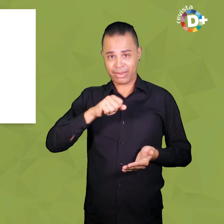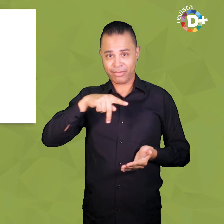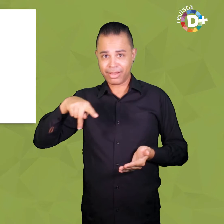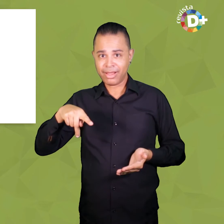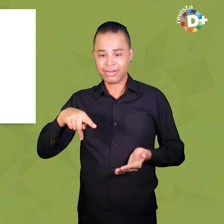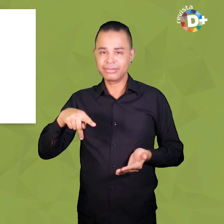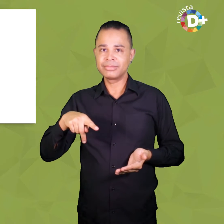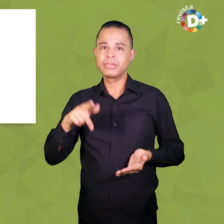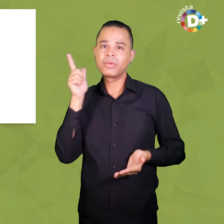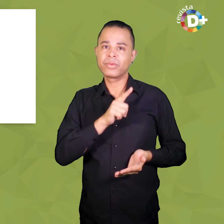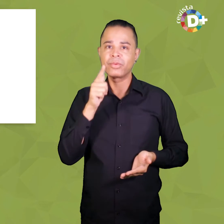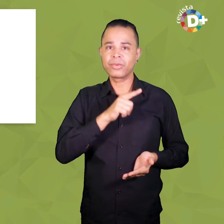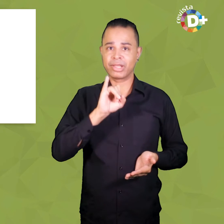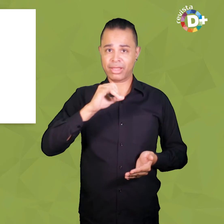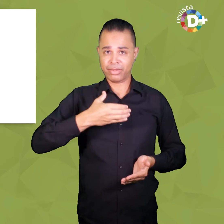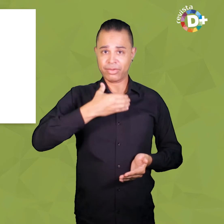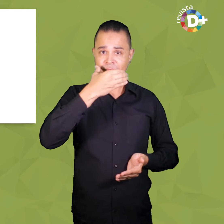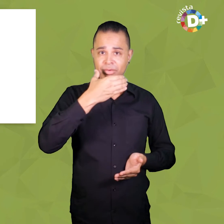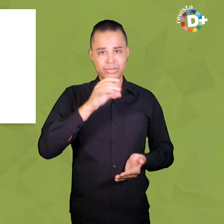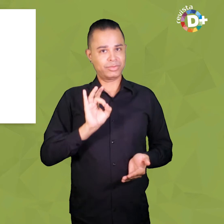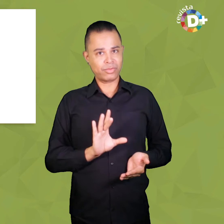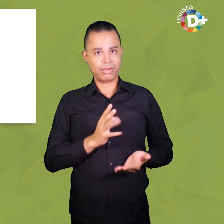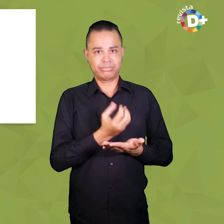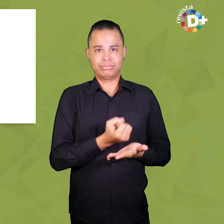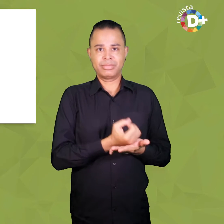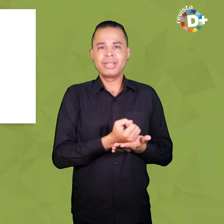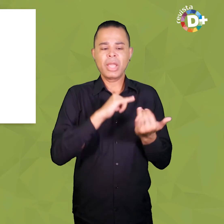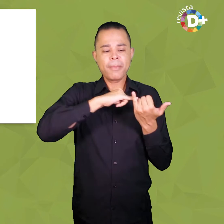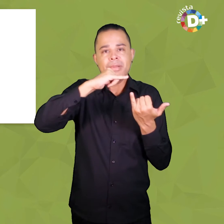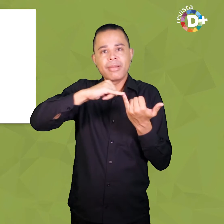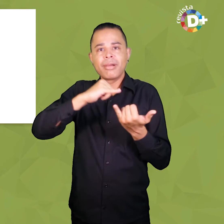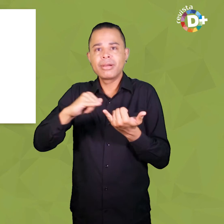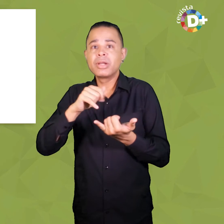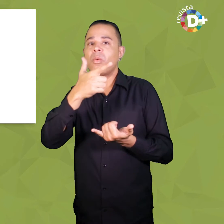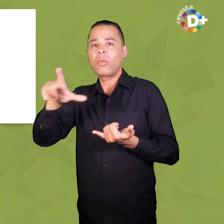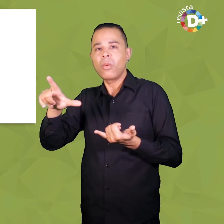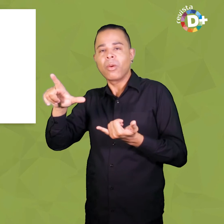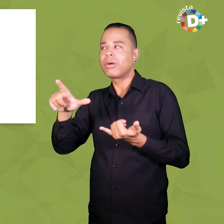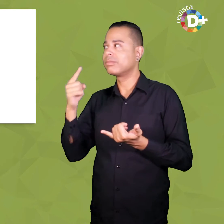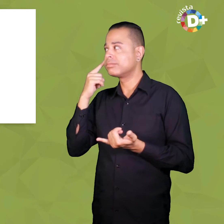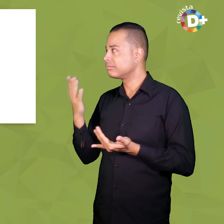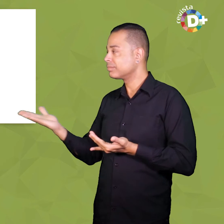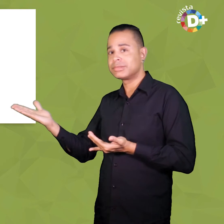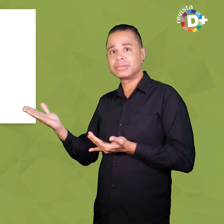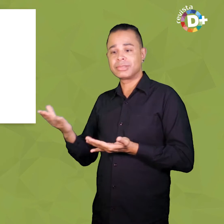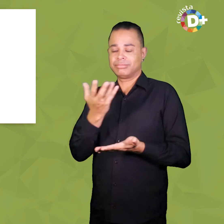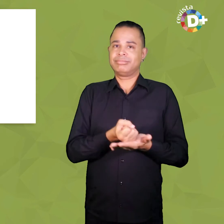iphone mark millar a ele lais entorse pode ser baixado em aparelhos com o sistema android